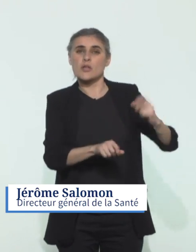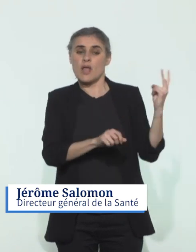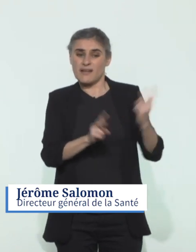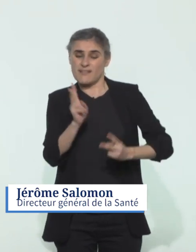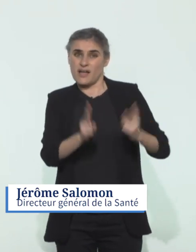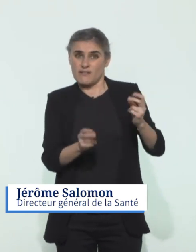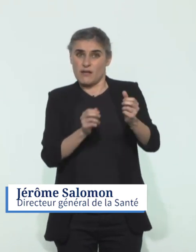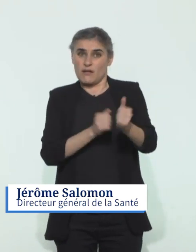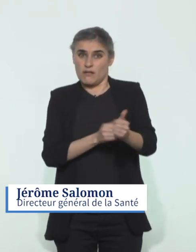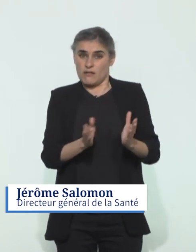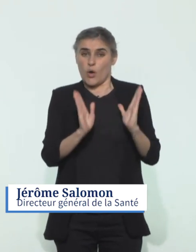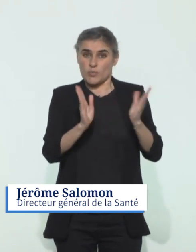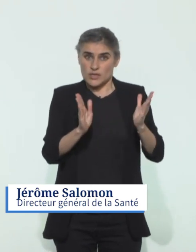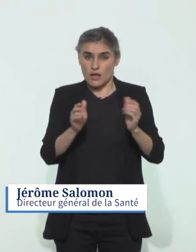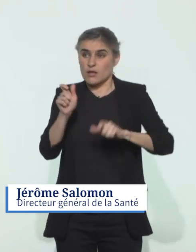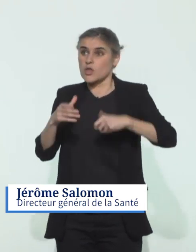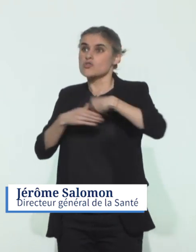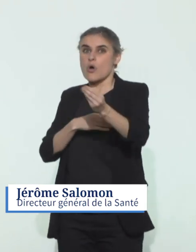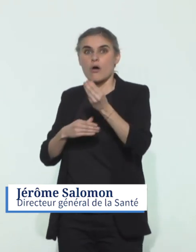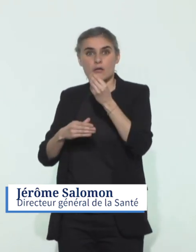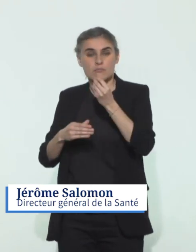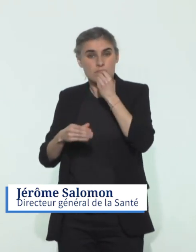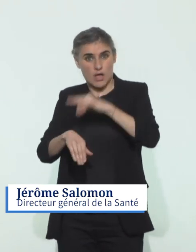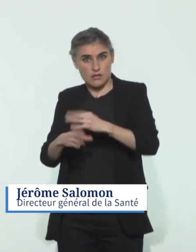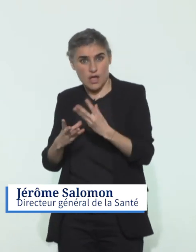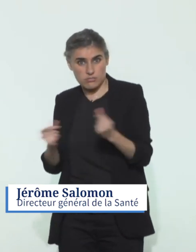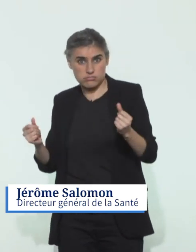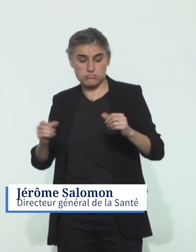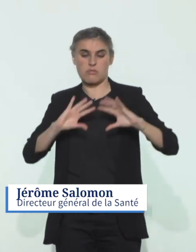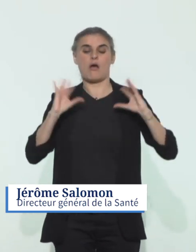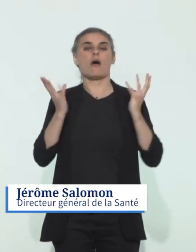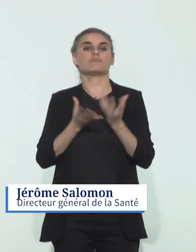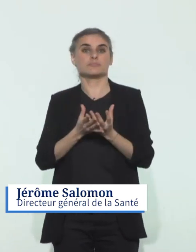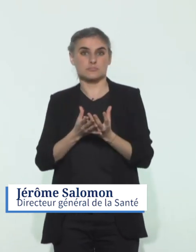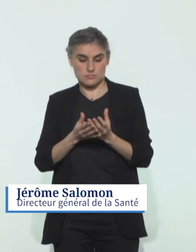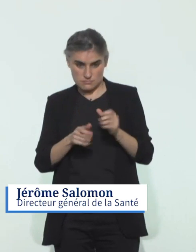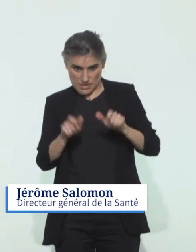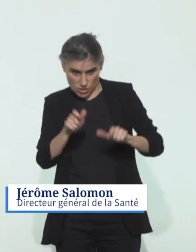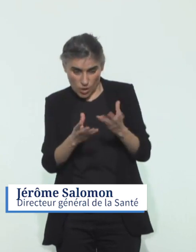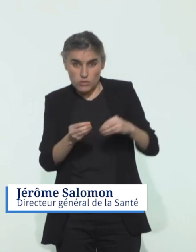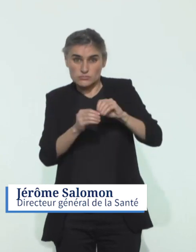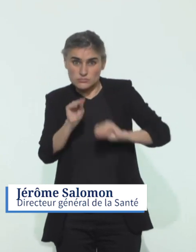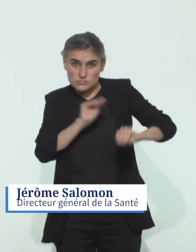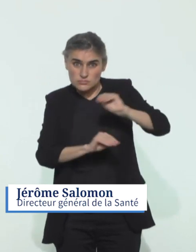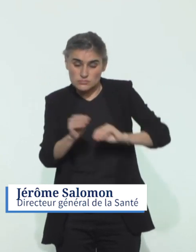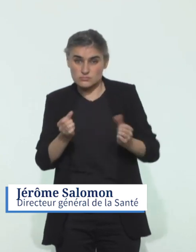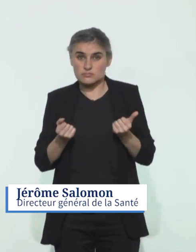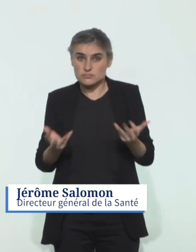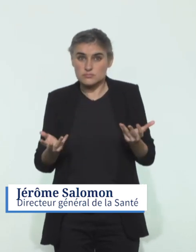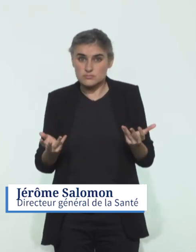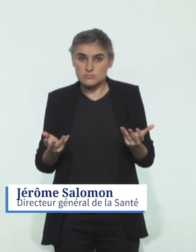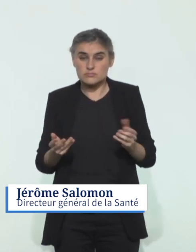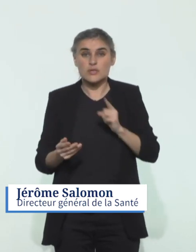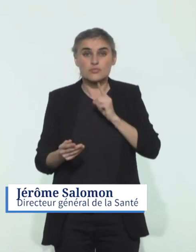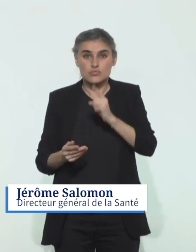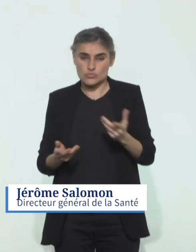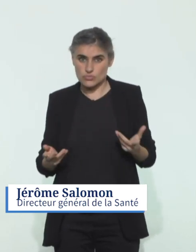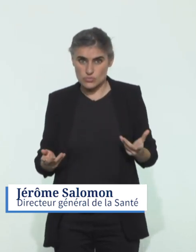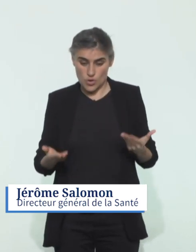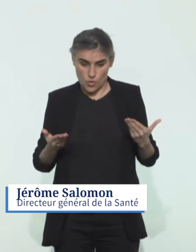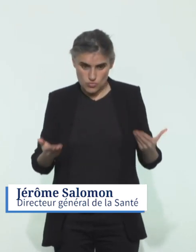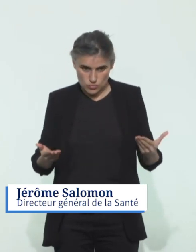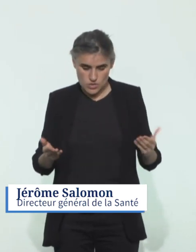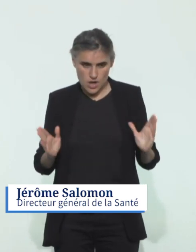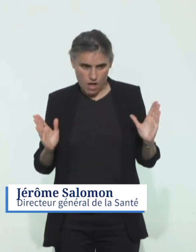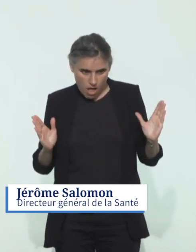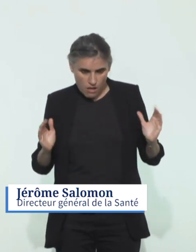et les sorties, qui représente donc le nombre total de patients à prendre en plus chaque jour, est pour la première fois